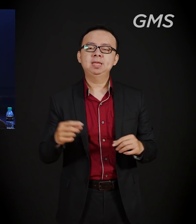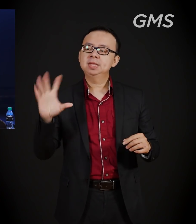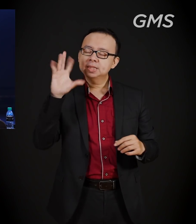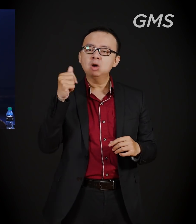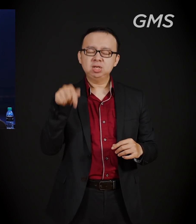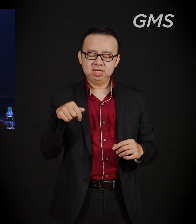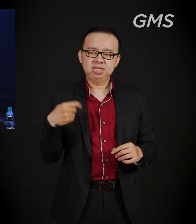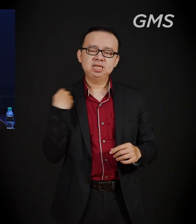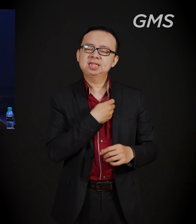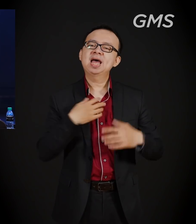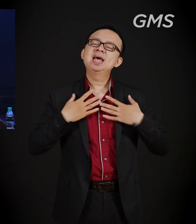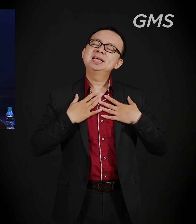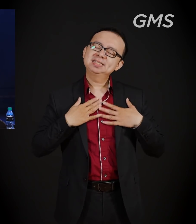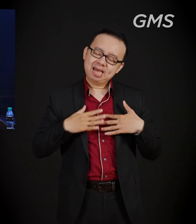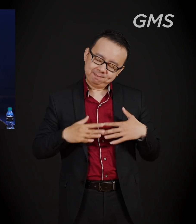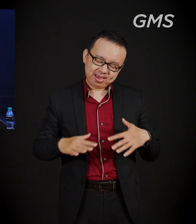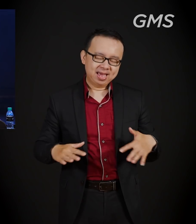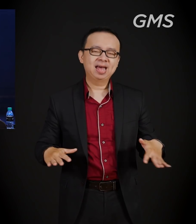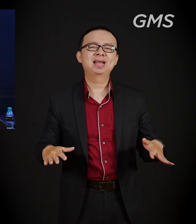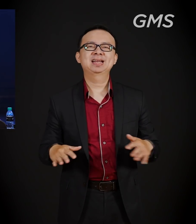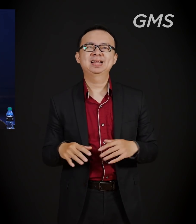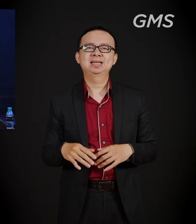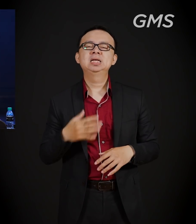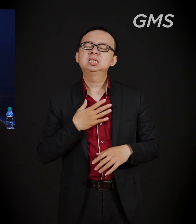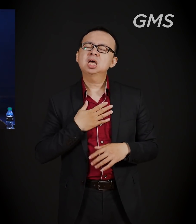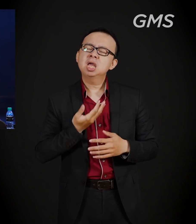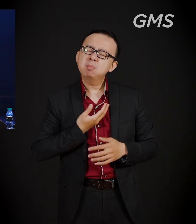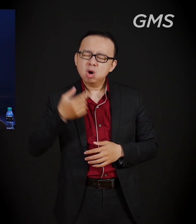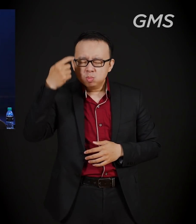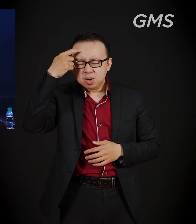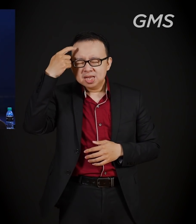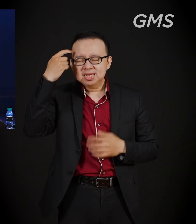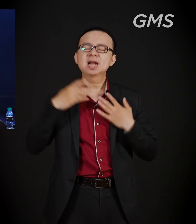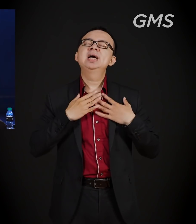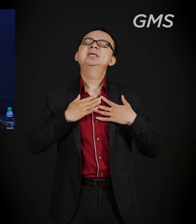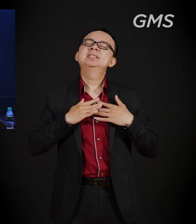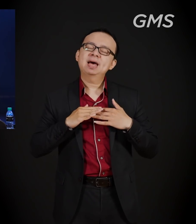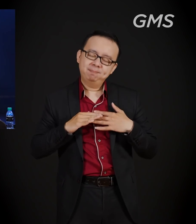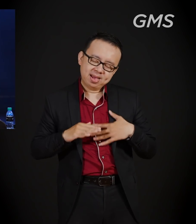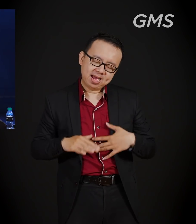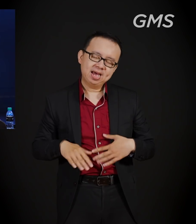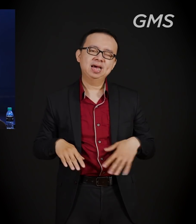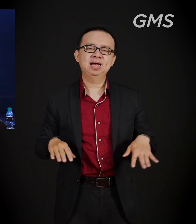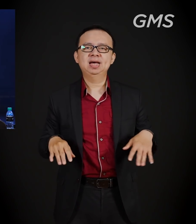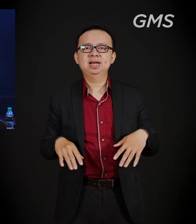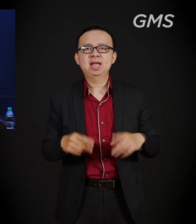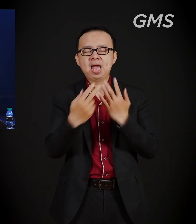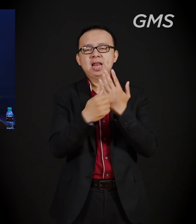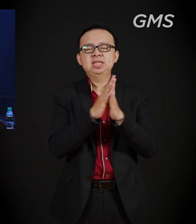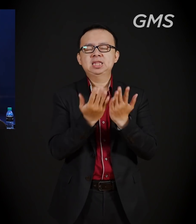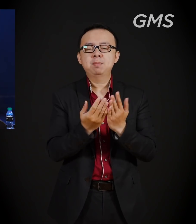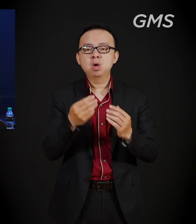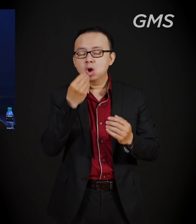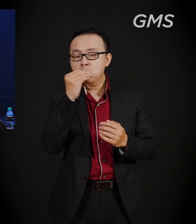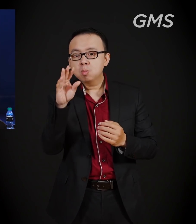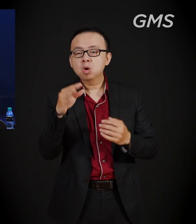kita. Dan kita bilang, Tuhan, aku anakmu. Aku belajar menguasai diri. Alkitab bilang, kuasai diri jadi tenang.